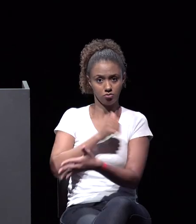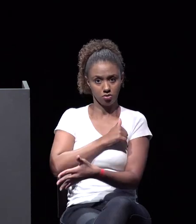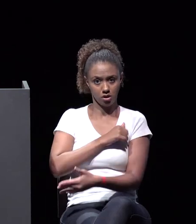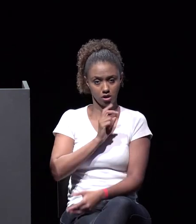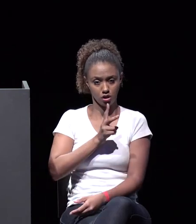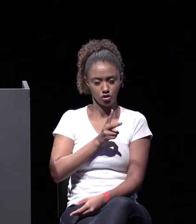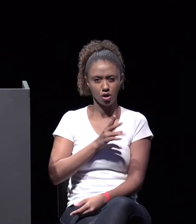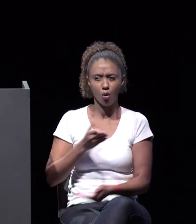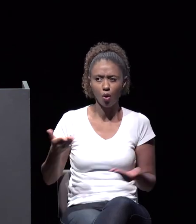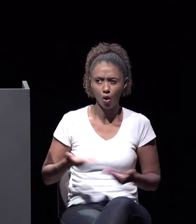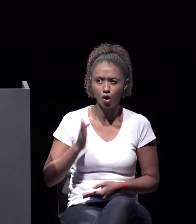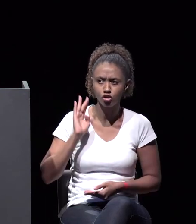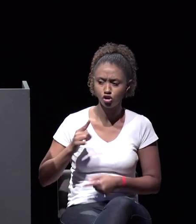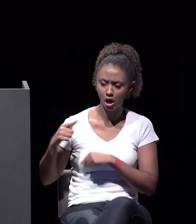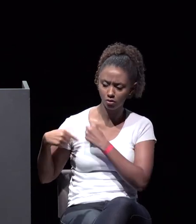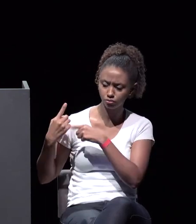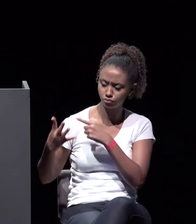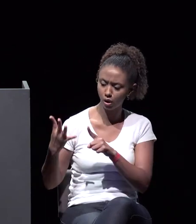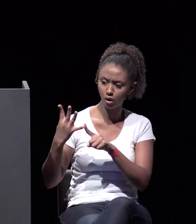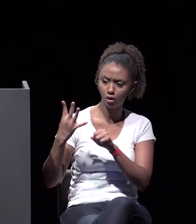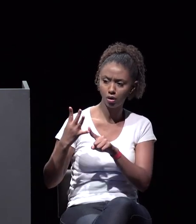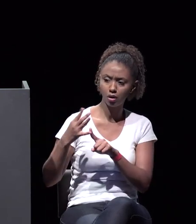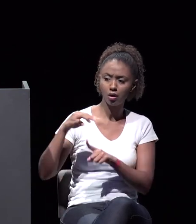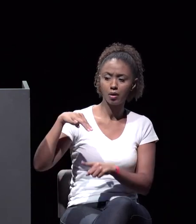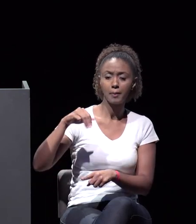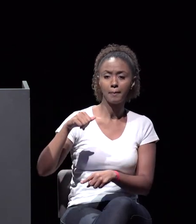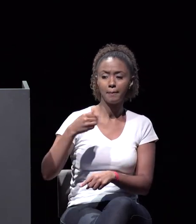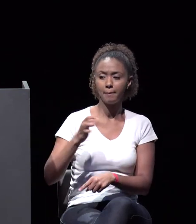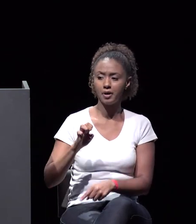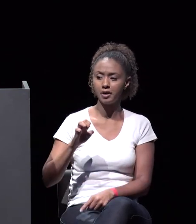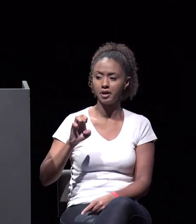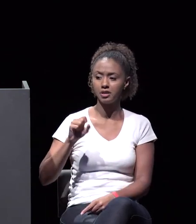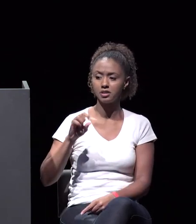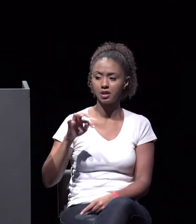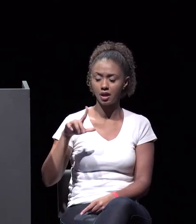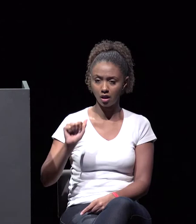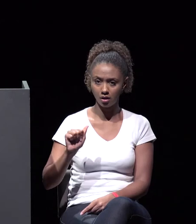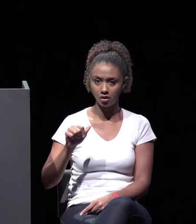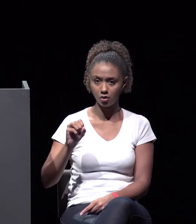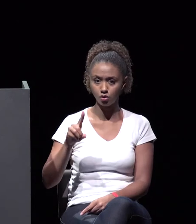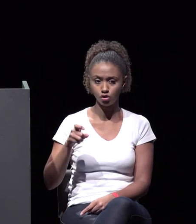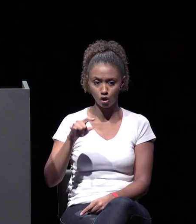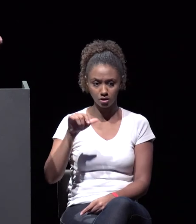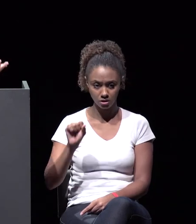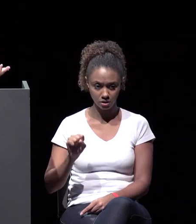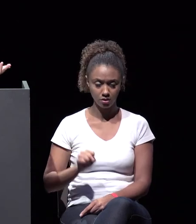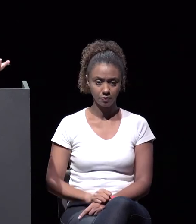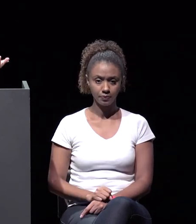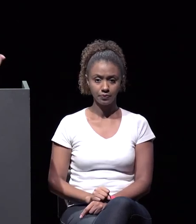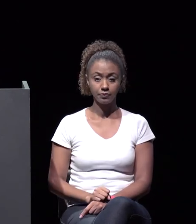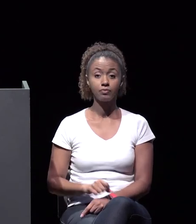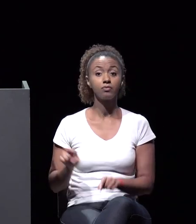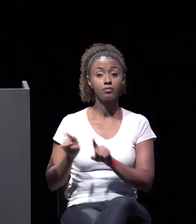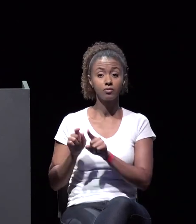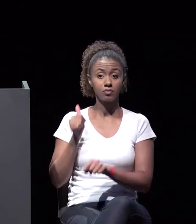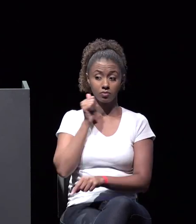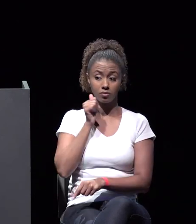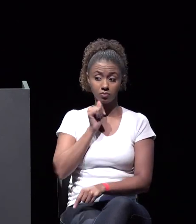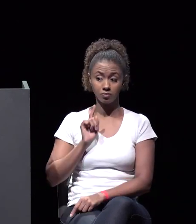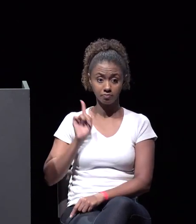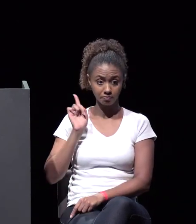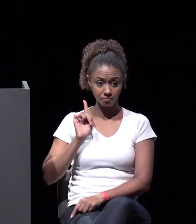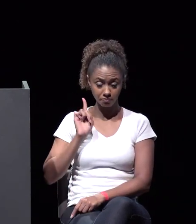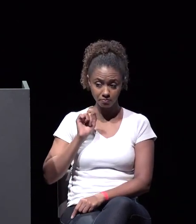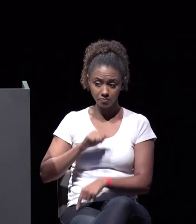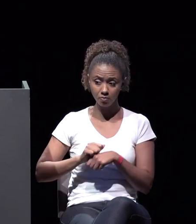hoje com a quarta liderança que a mãe stella de oxóssi e aí a mãe a mãe senhora mãe biológica do mestre de dido artista